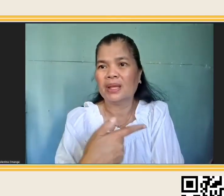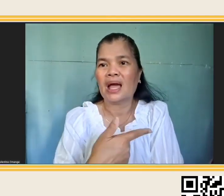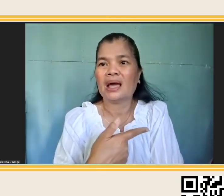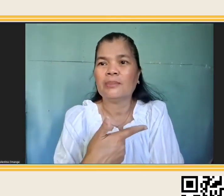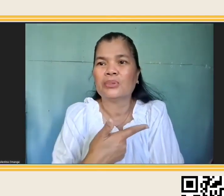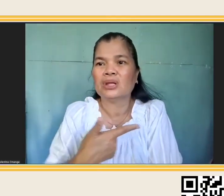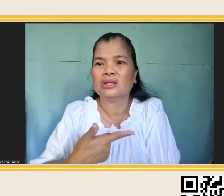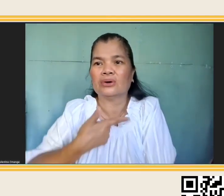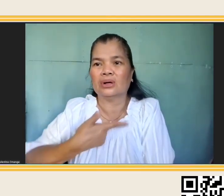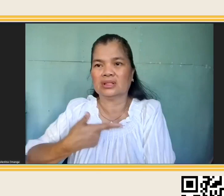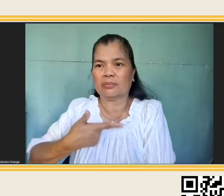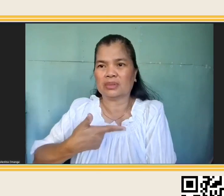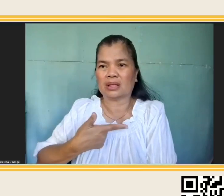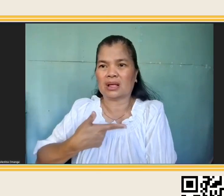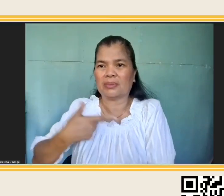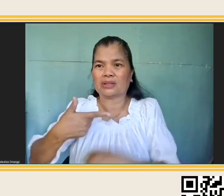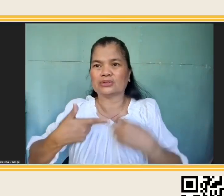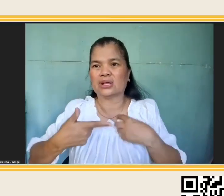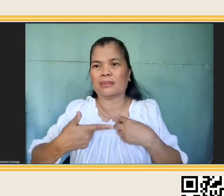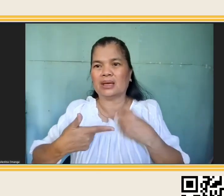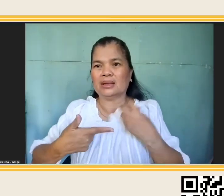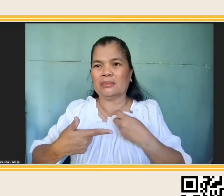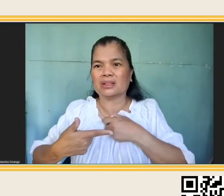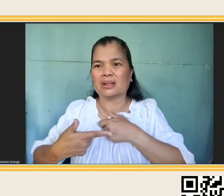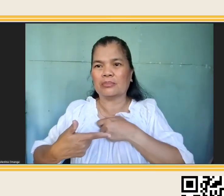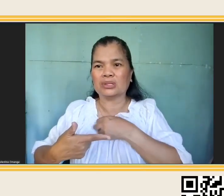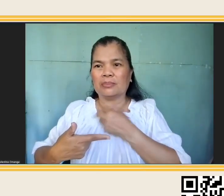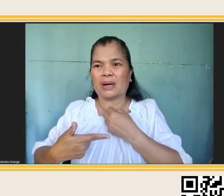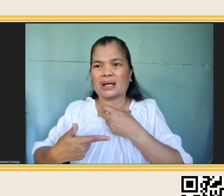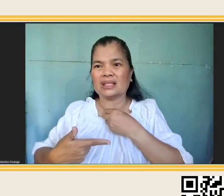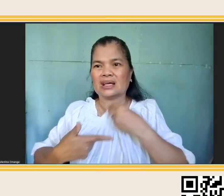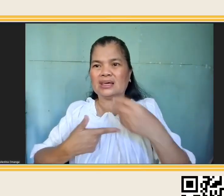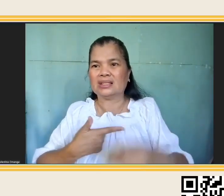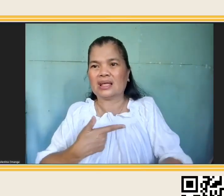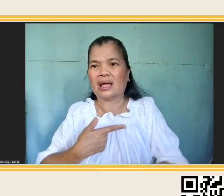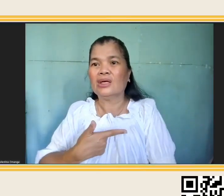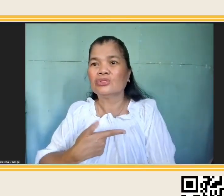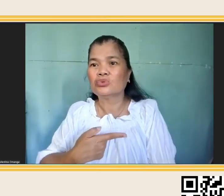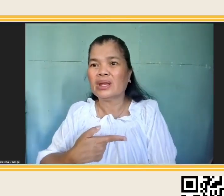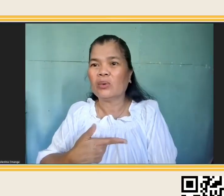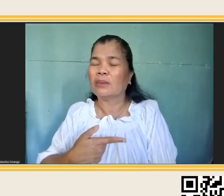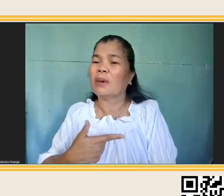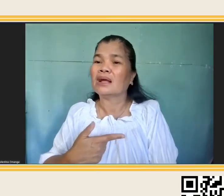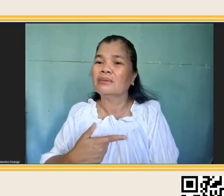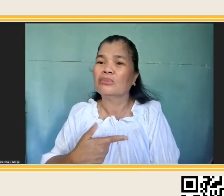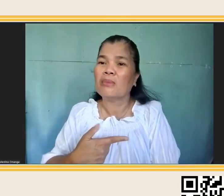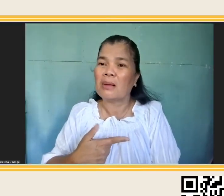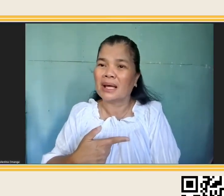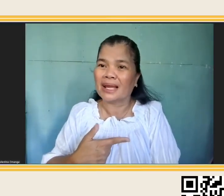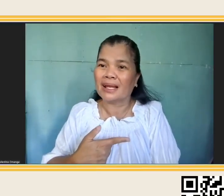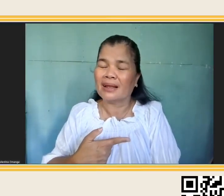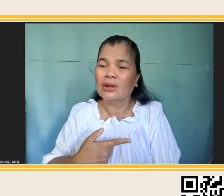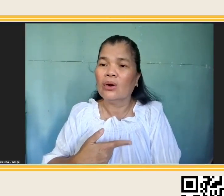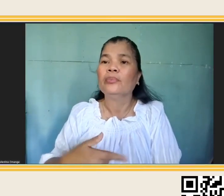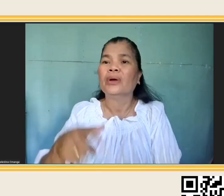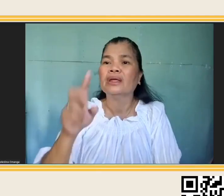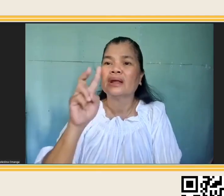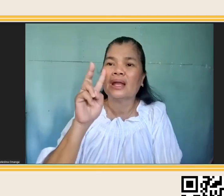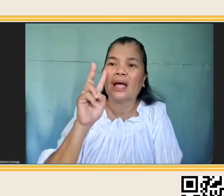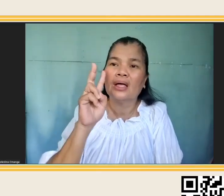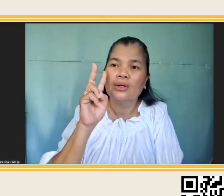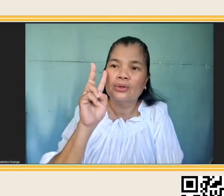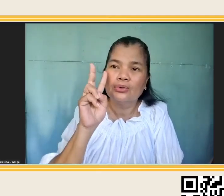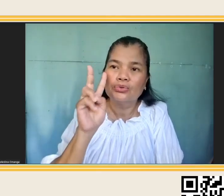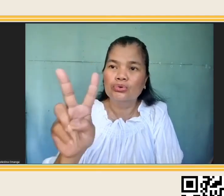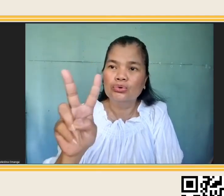21. Pinaharap ko dito, tatapat ko sa may damit na puti para kitang-kita. 21, parang bumabaril. O pwede